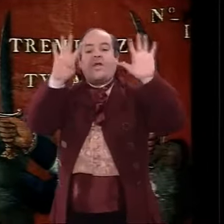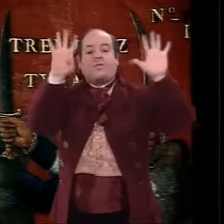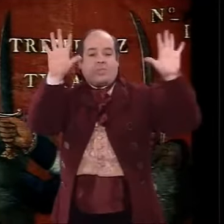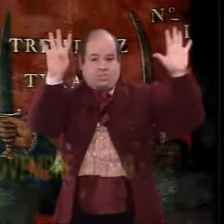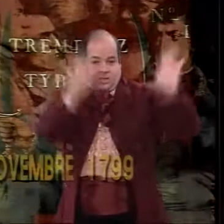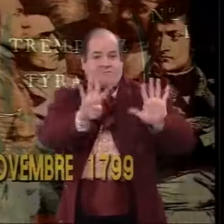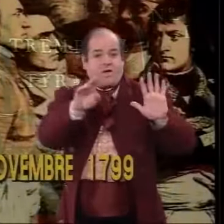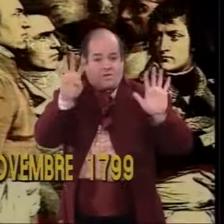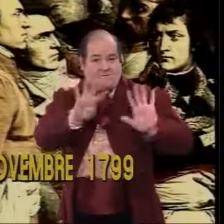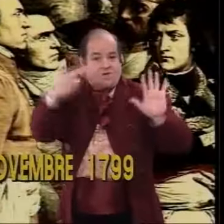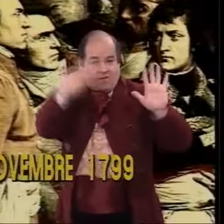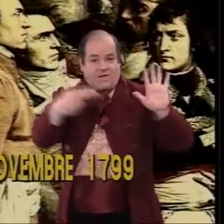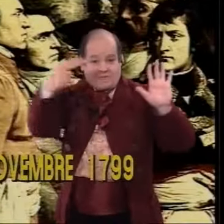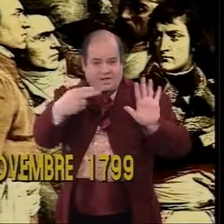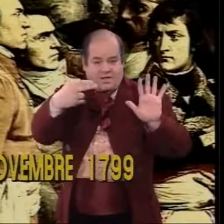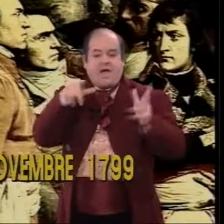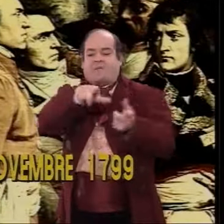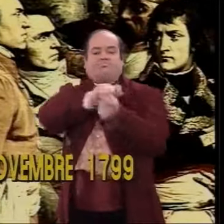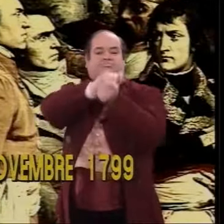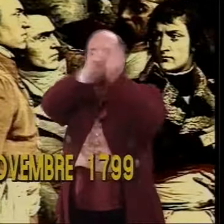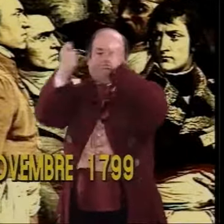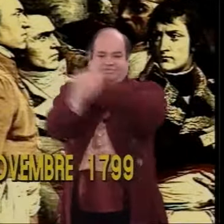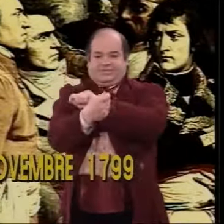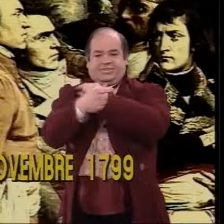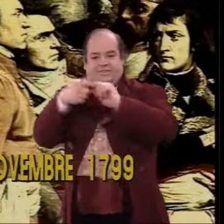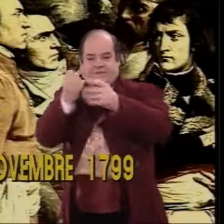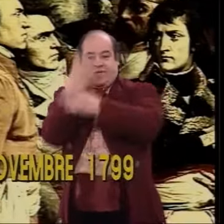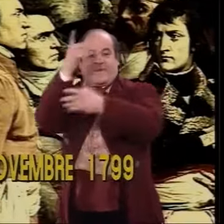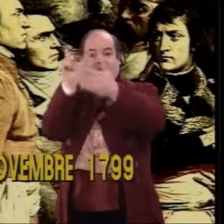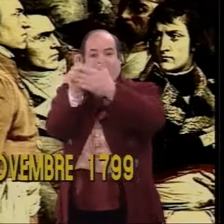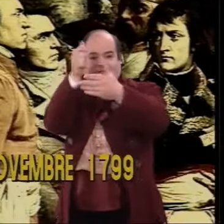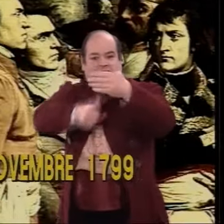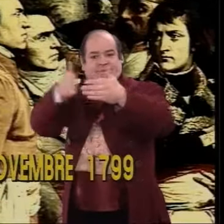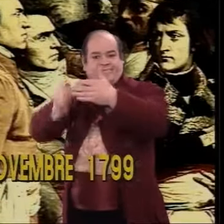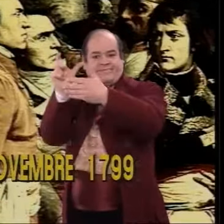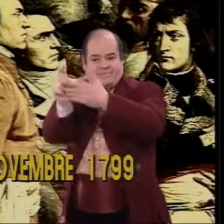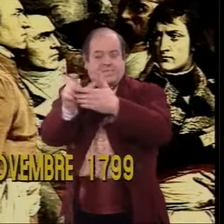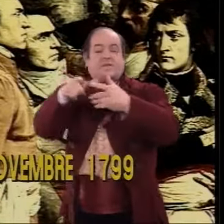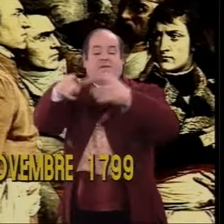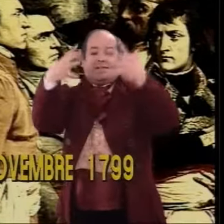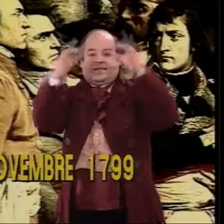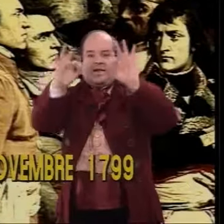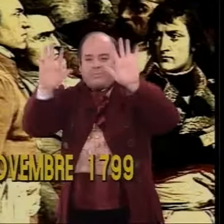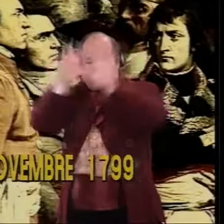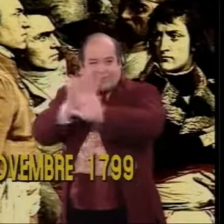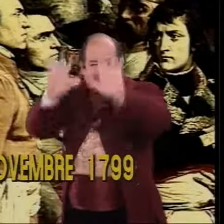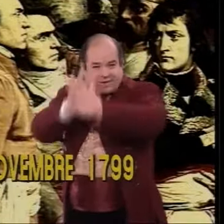Hier, le 9 novembre 1799, ou 18 Brumaire, comme on dit aujourd'hui, Bonaparte a pris le pouvoir.